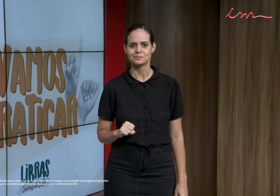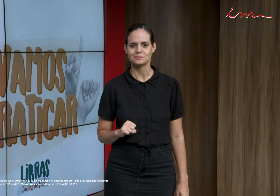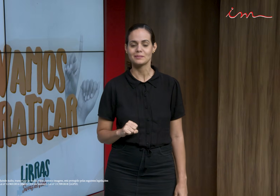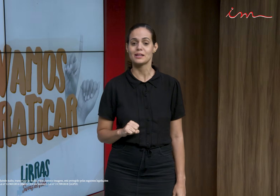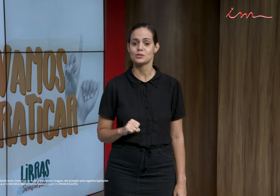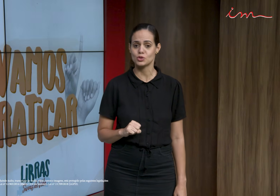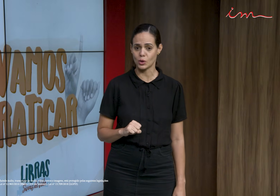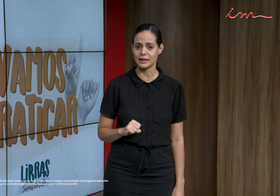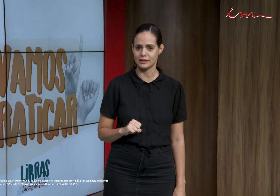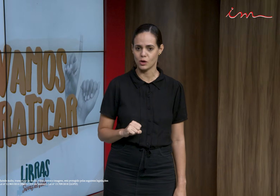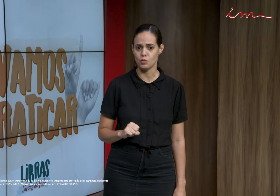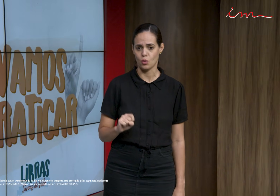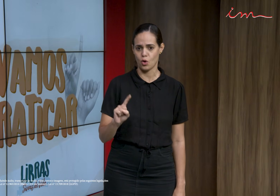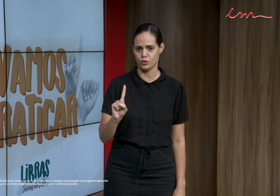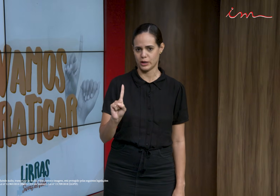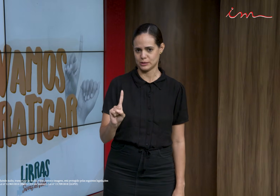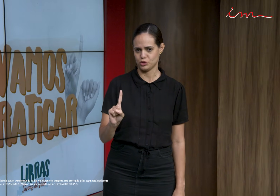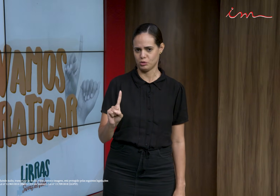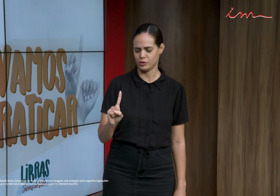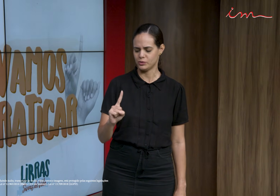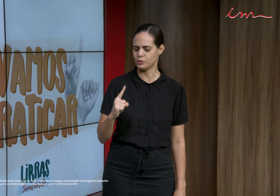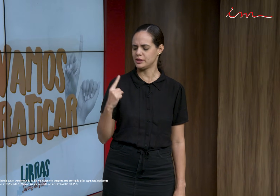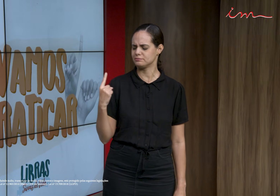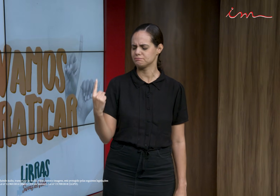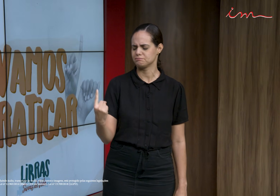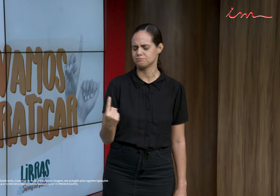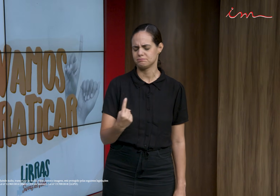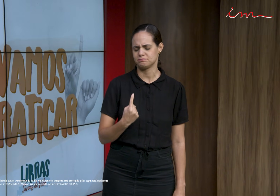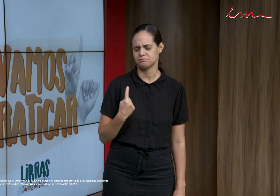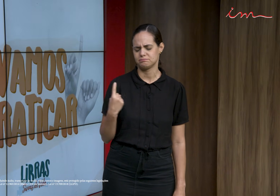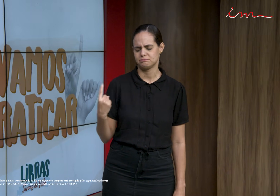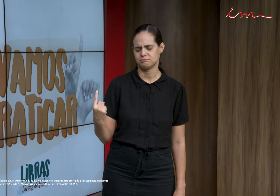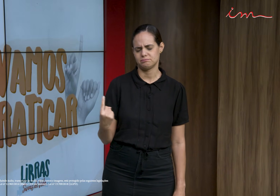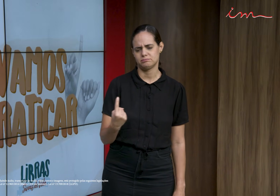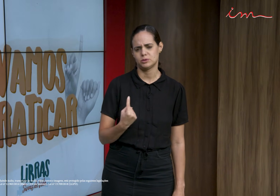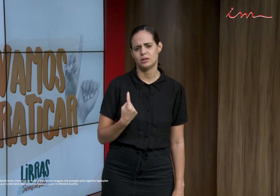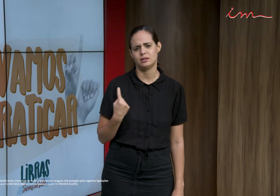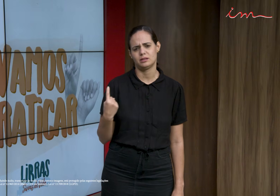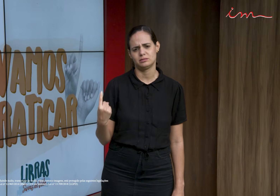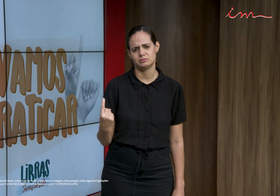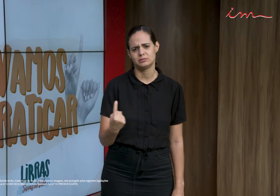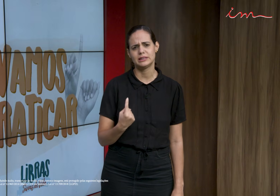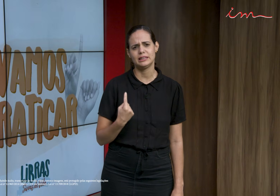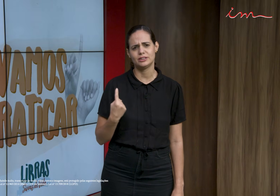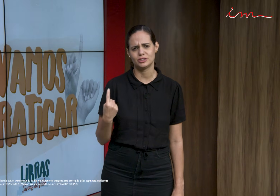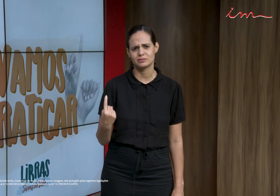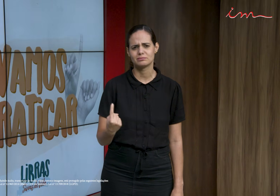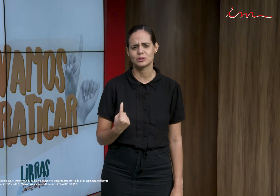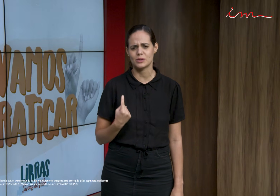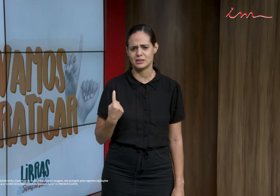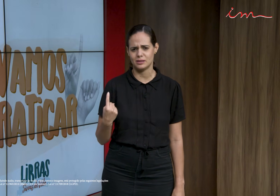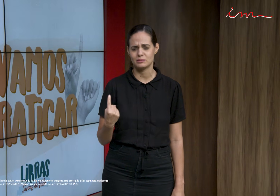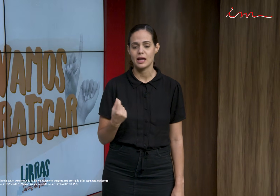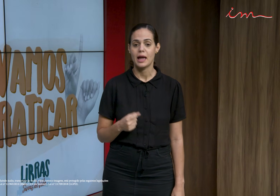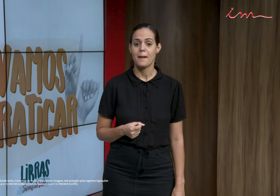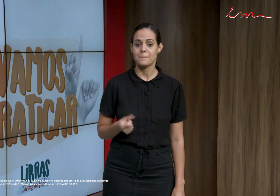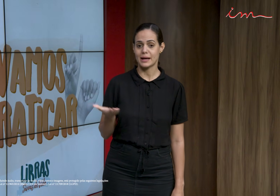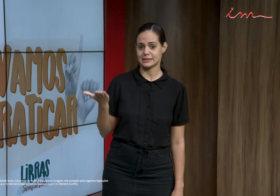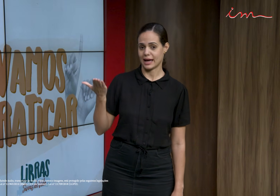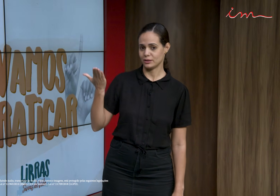pecado. Solidão, configuração de mão em um e... solidão, triste,